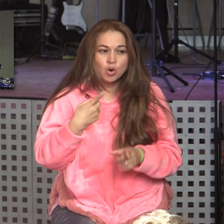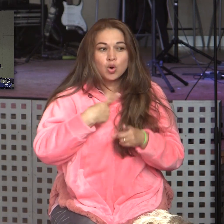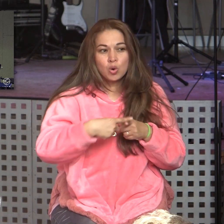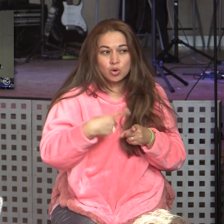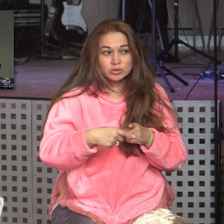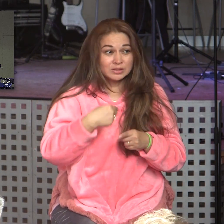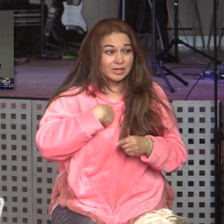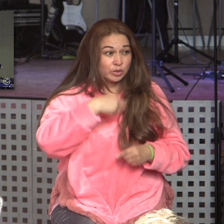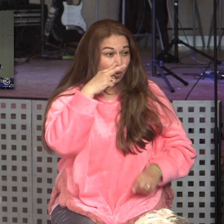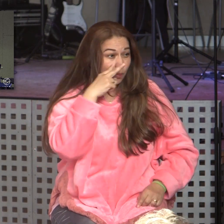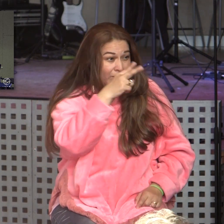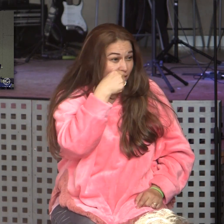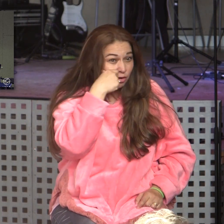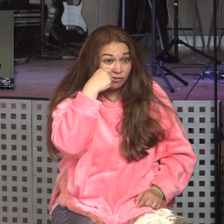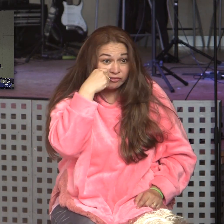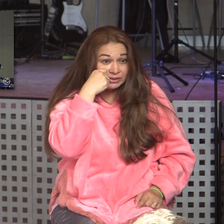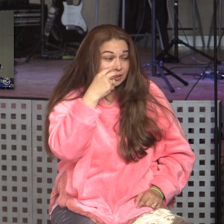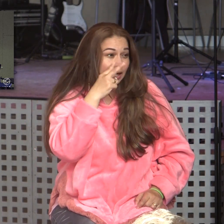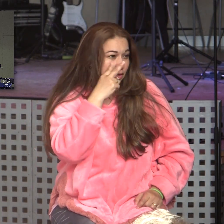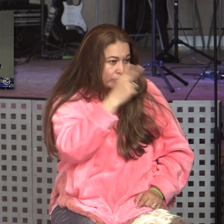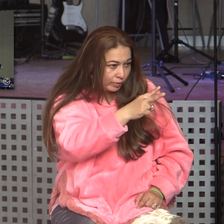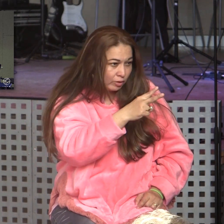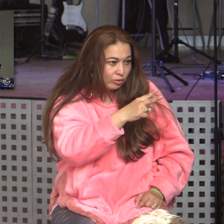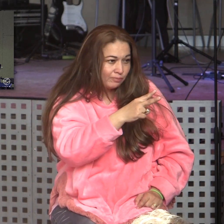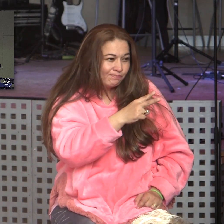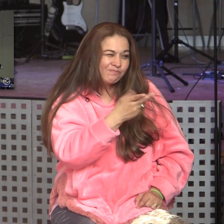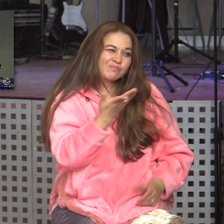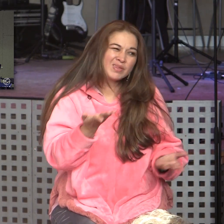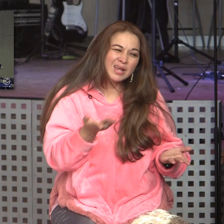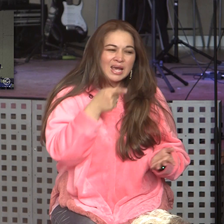Si lo queréis de otra manera, vivo por tiempos.